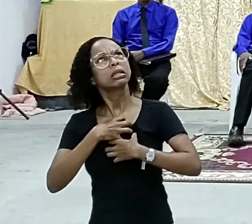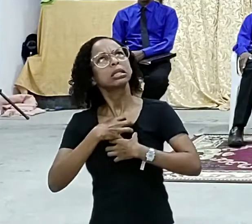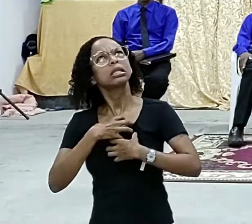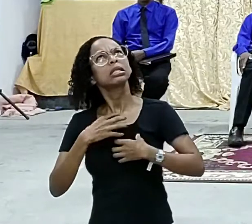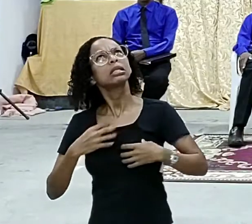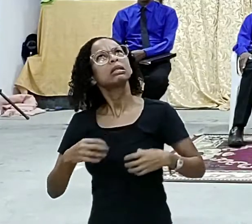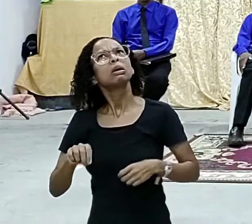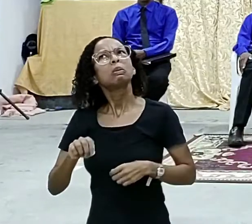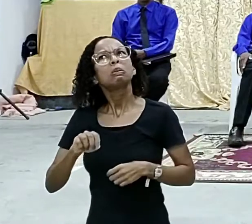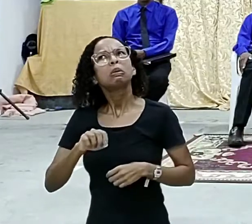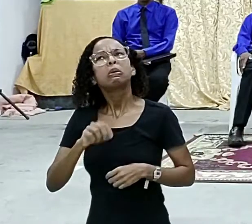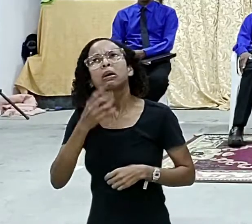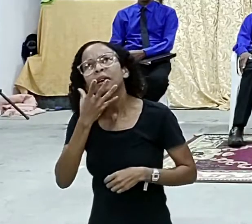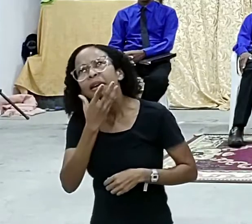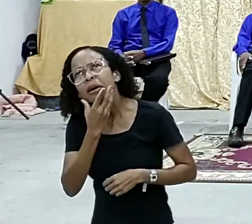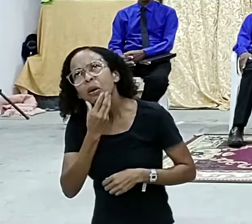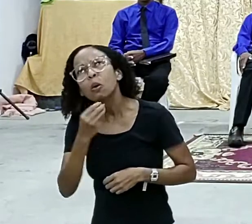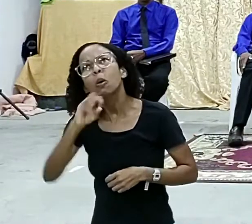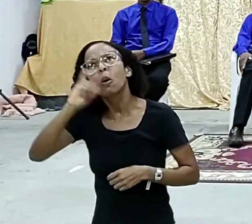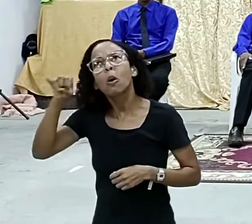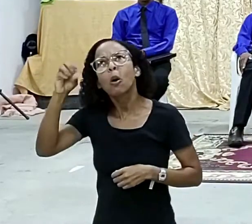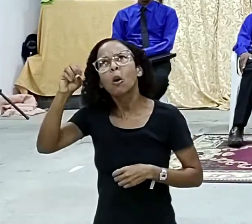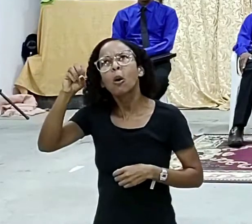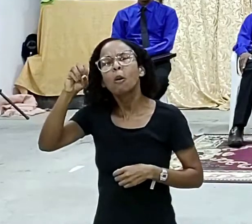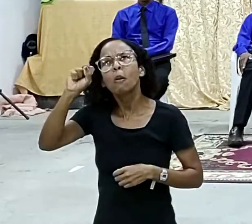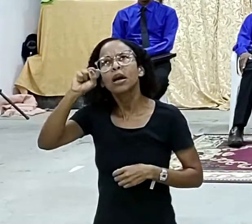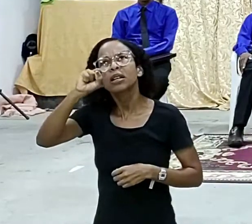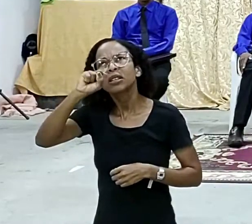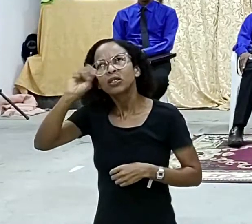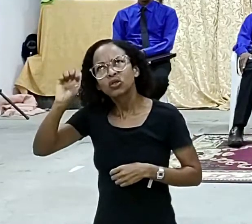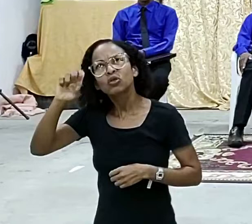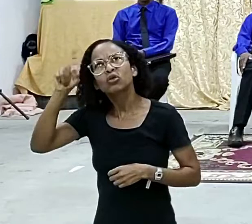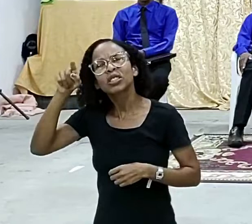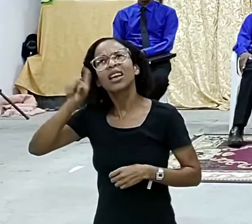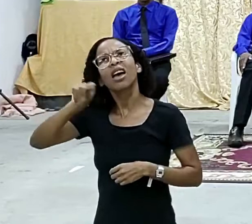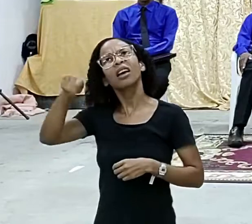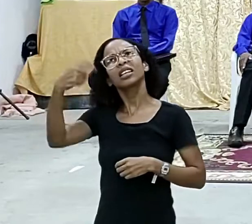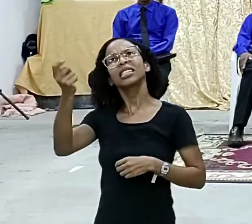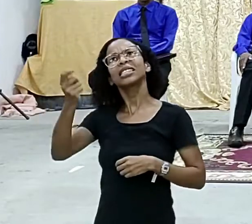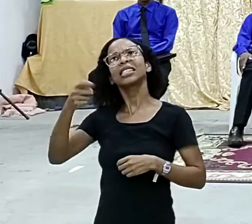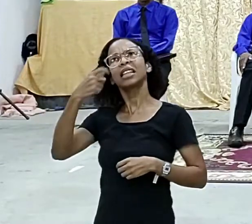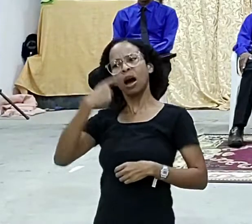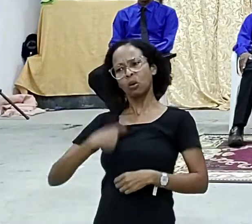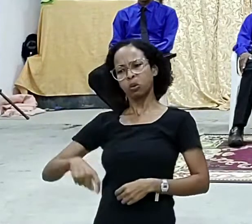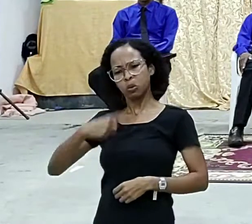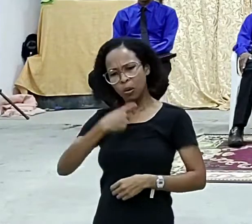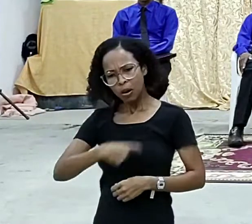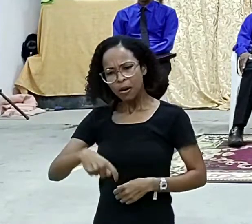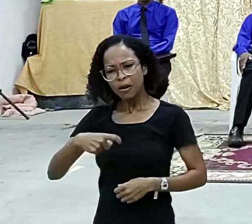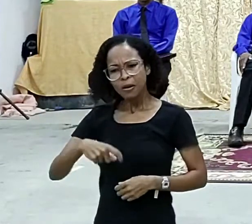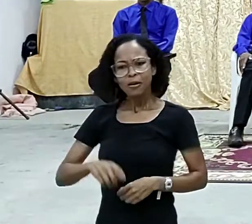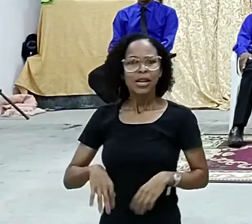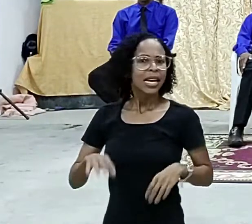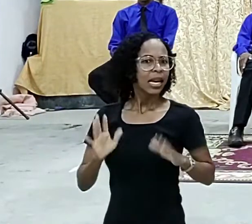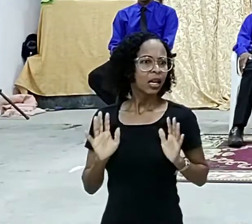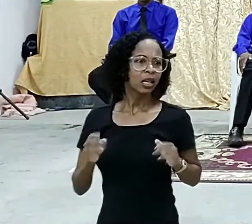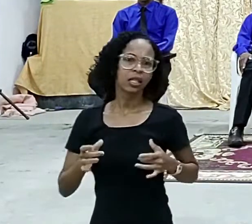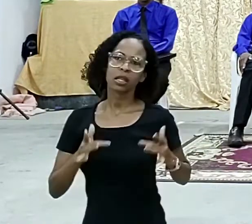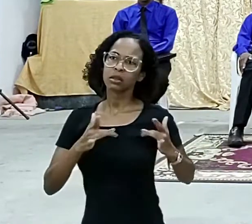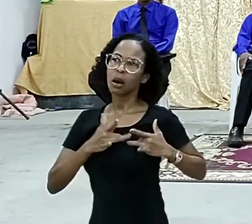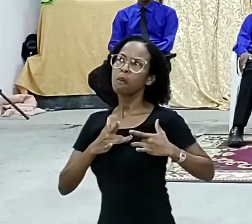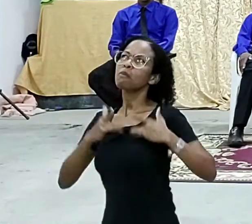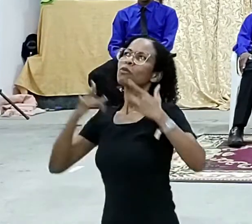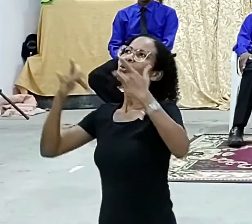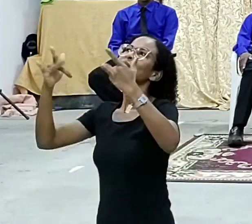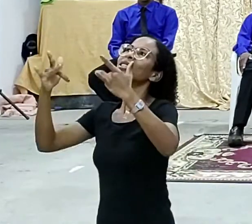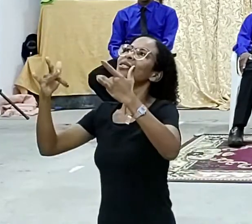Ele se disponibilizou, e dentro da disponibilidade de José, dentro do sonho que